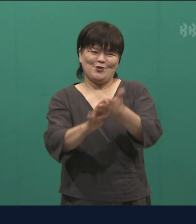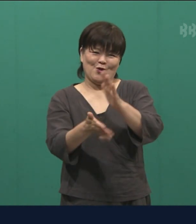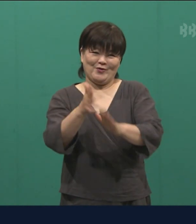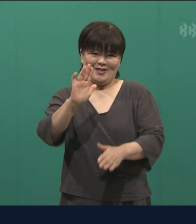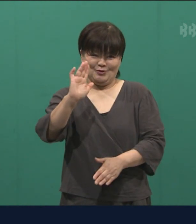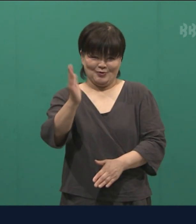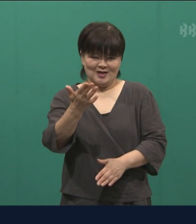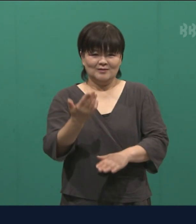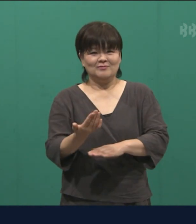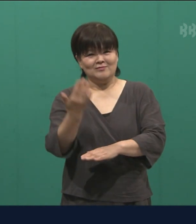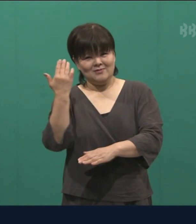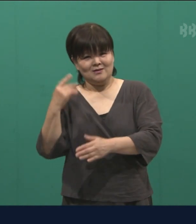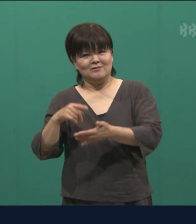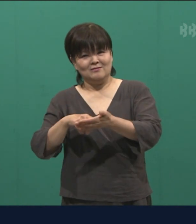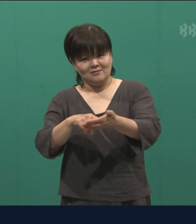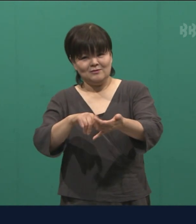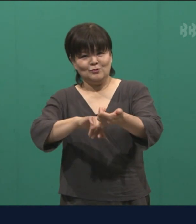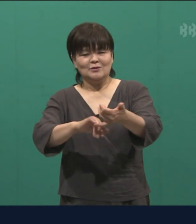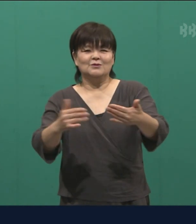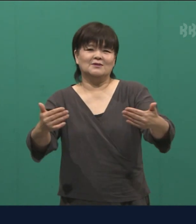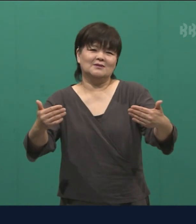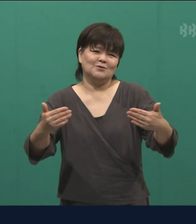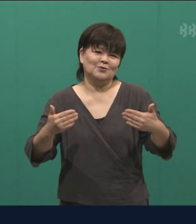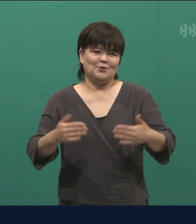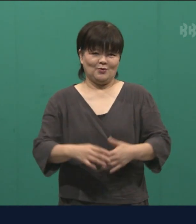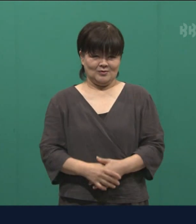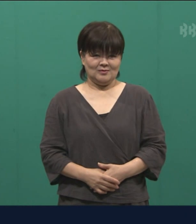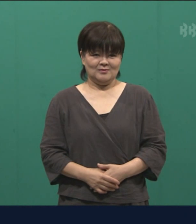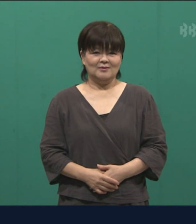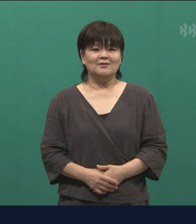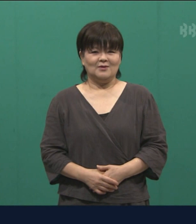相談は無料ですが、事前に予約が必要です。